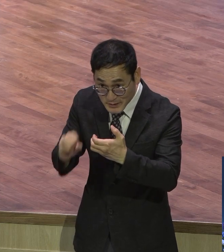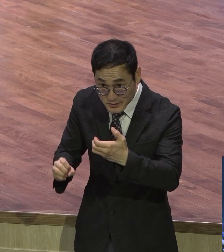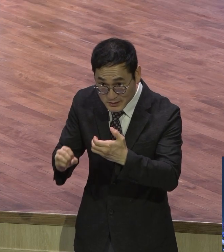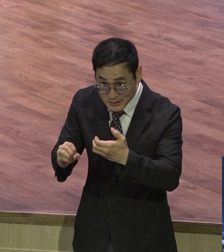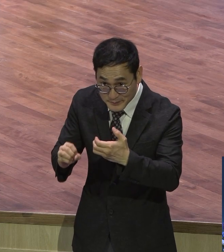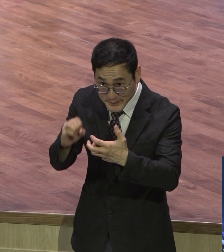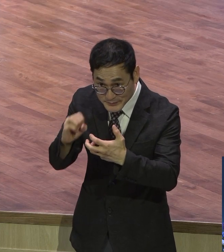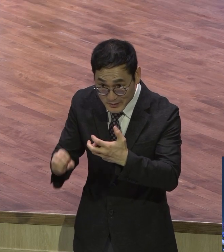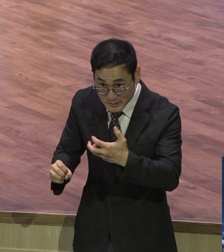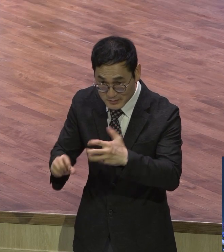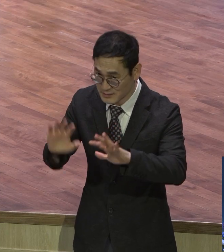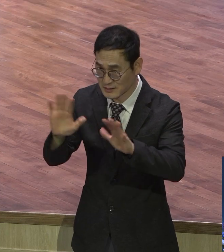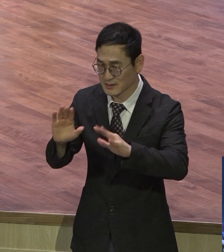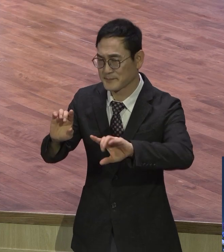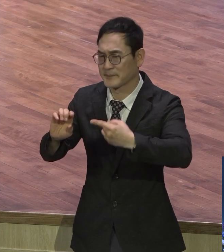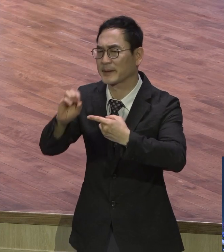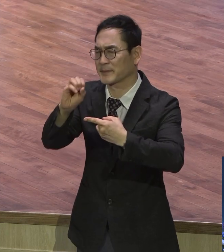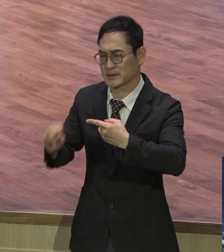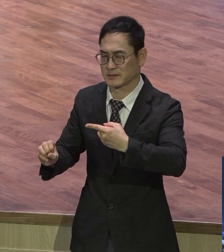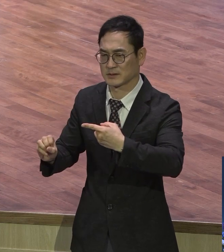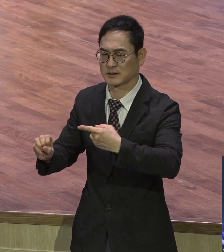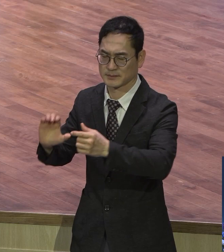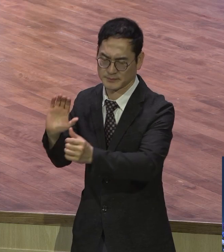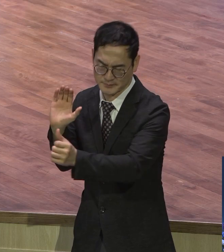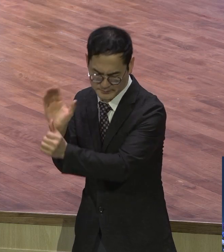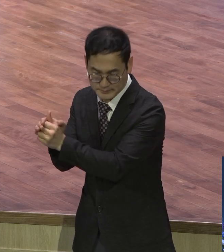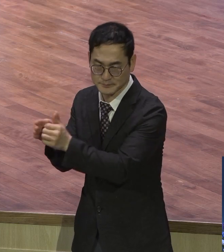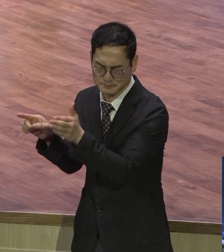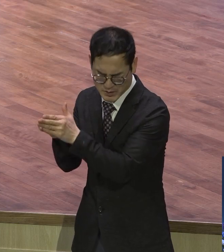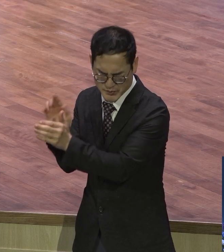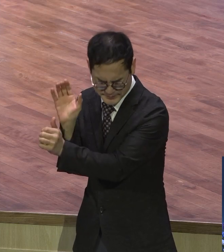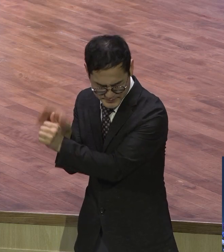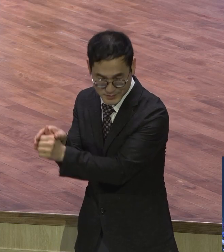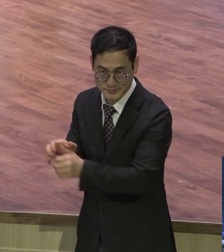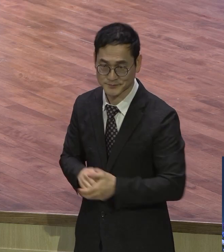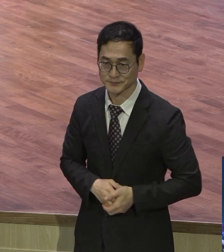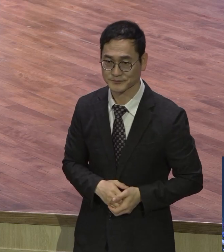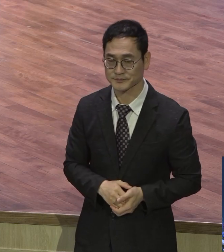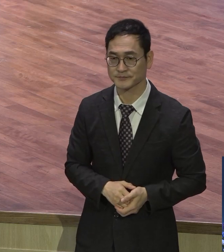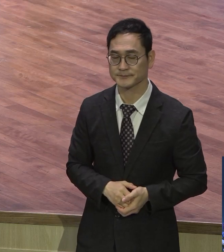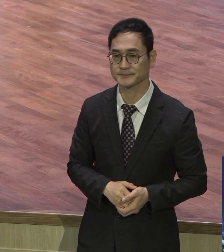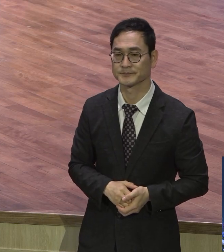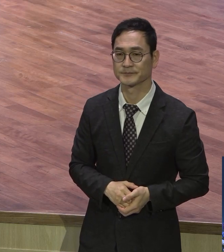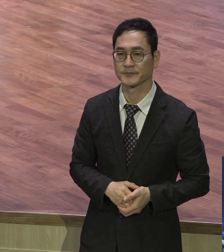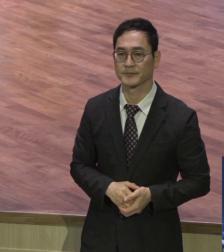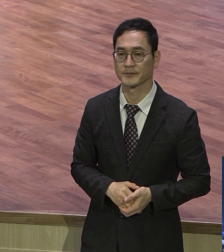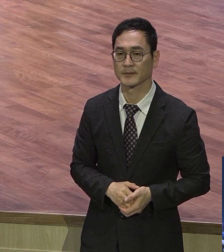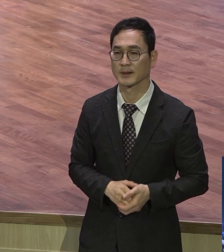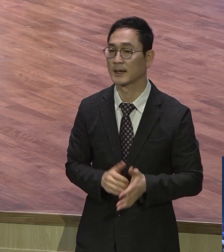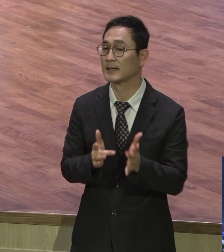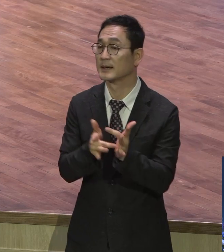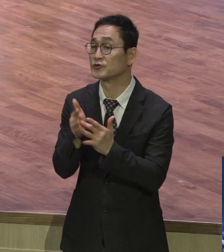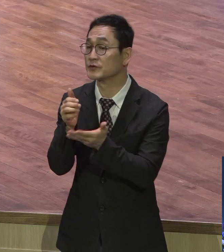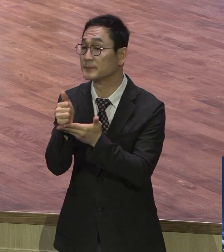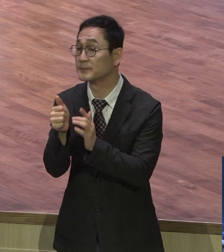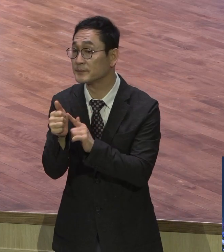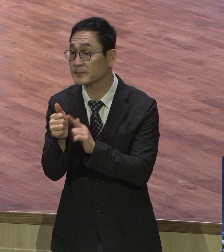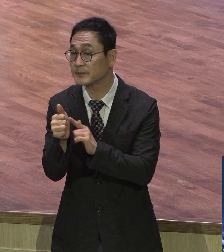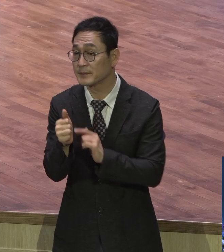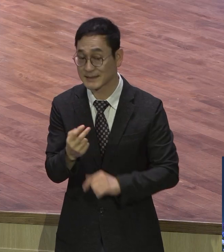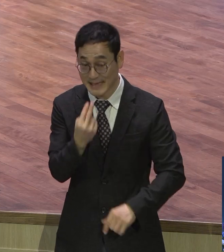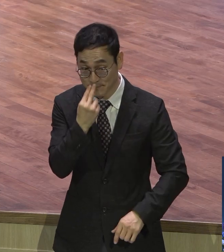예수님의 이 사역은 뭘 보십니까? 지금 생명은